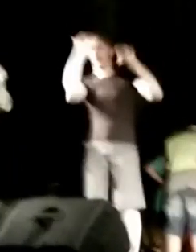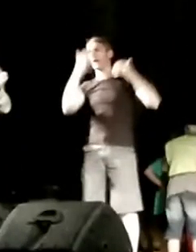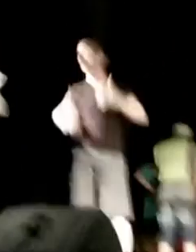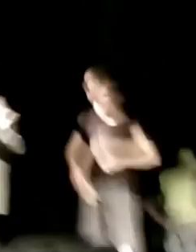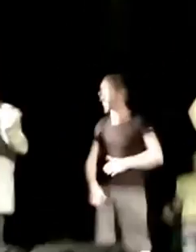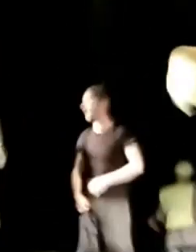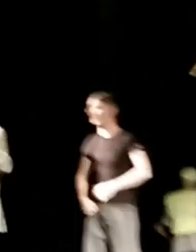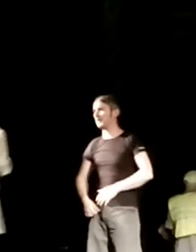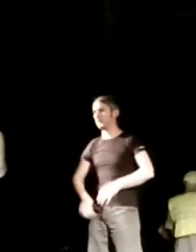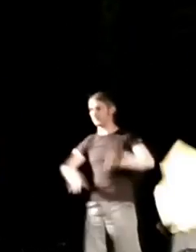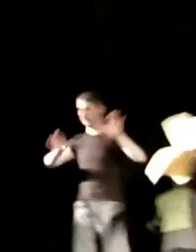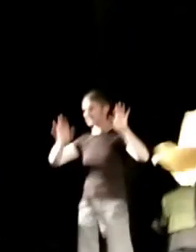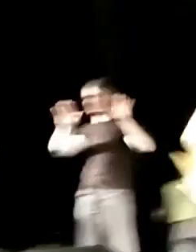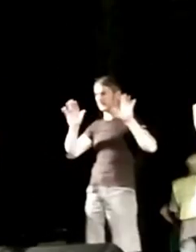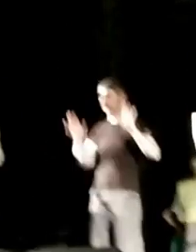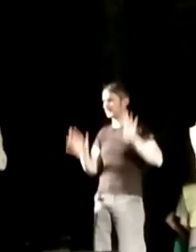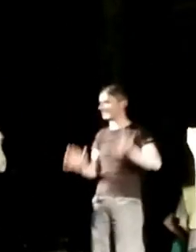falta d'això, a veure...